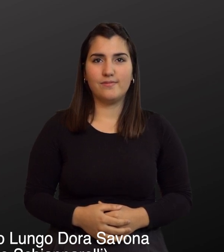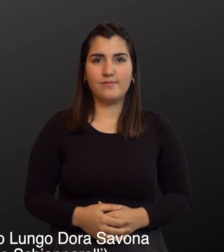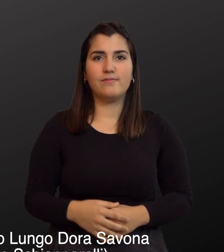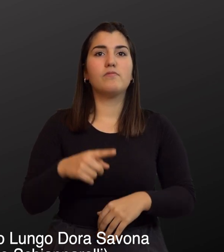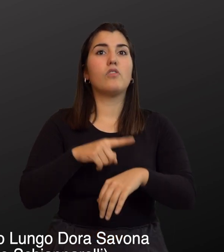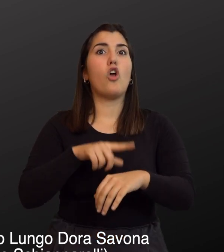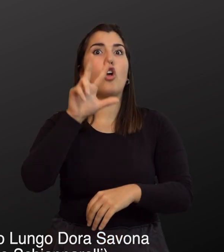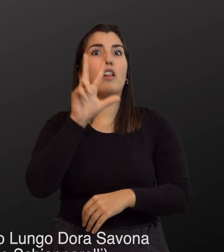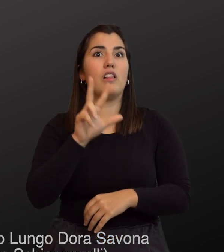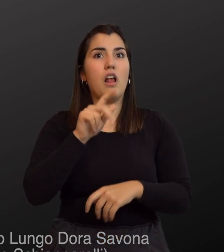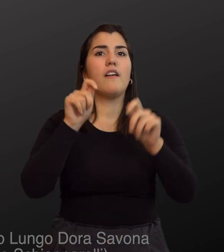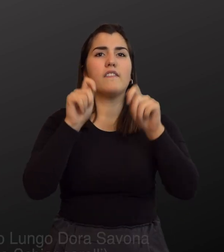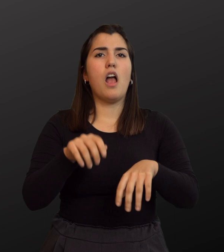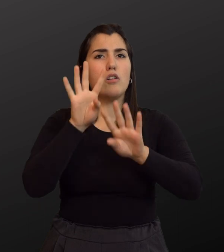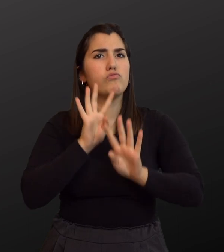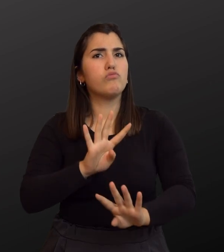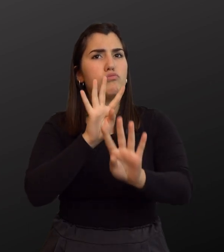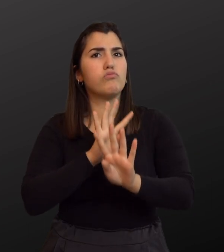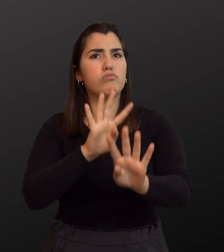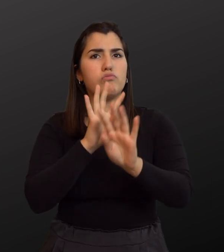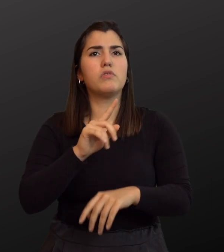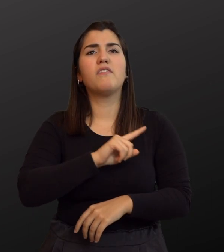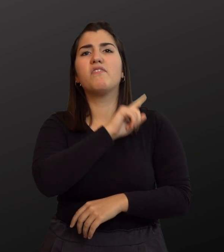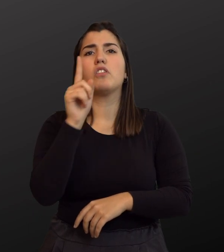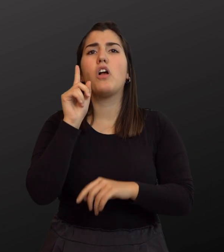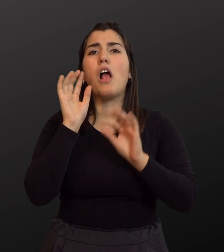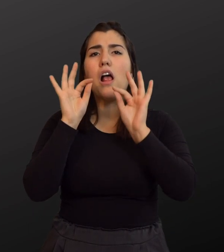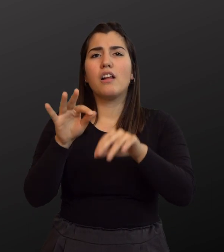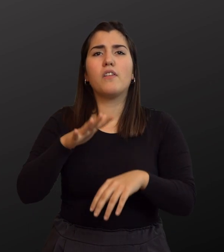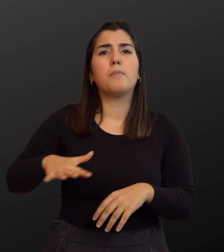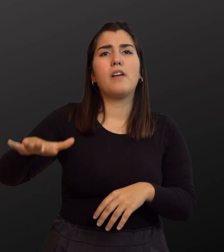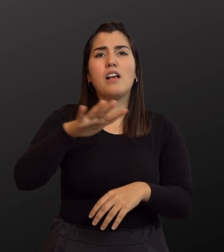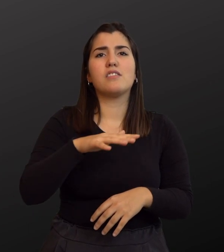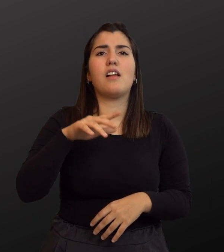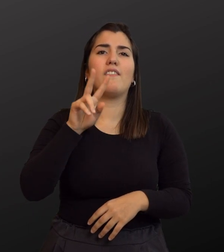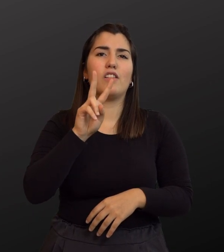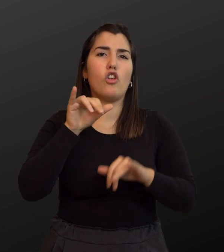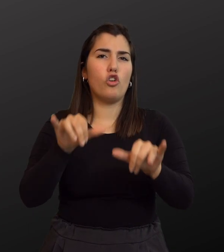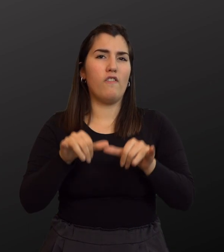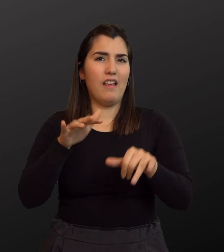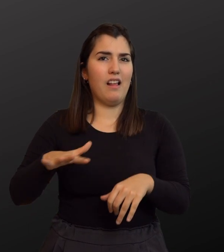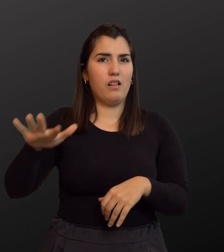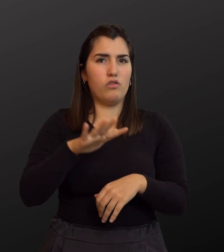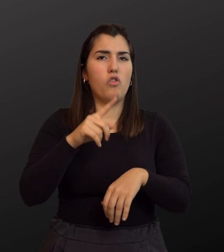alle 15 la partenza e per arrivare alle